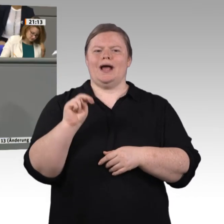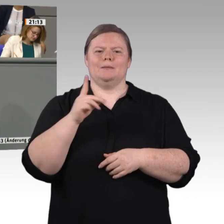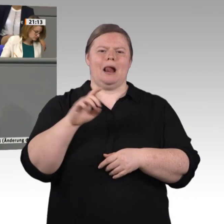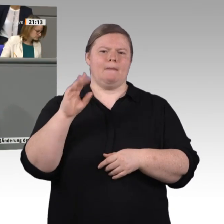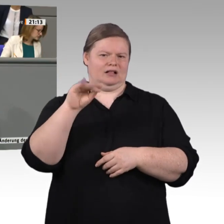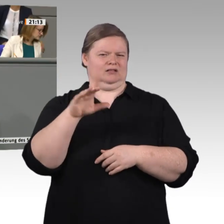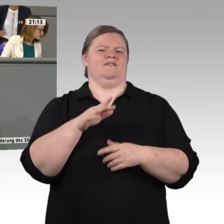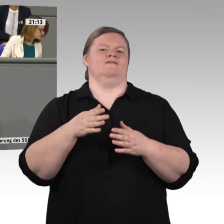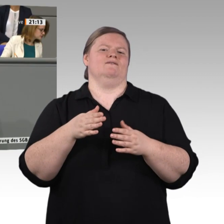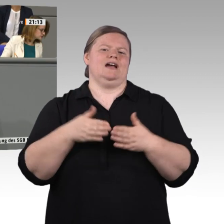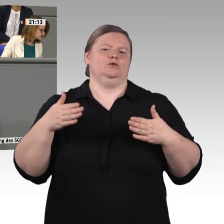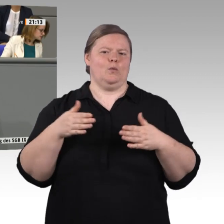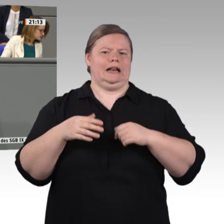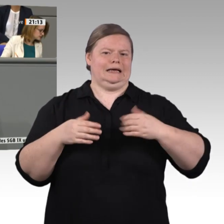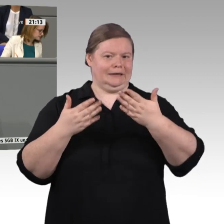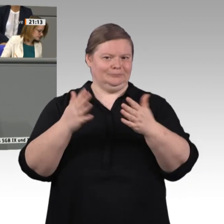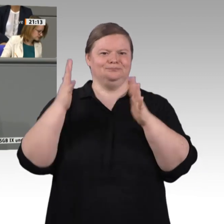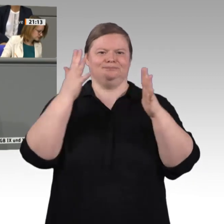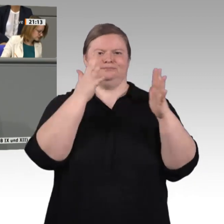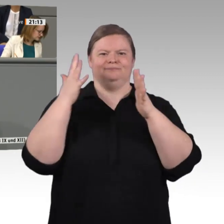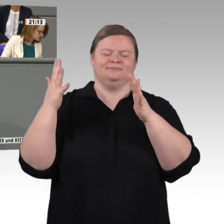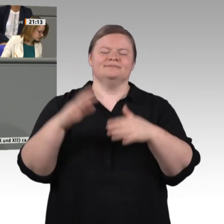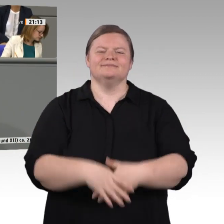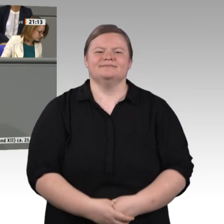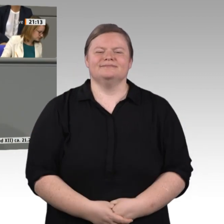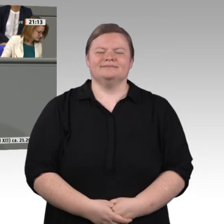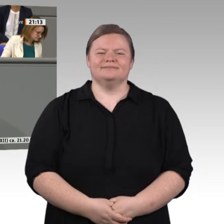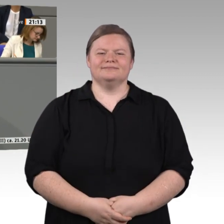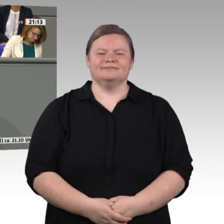10 Tage Anhörungsfrist ist eben deutlich zu wenig.